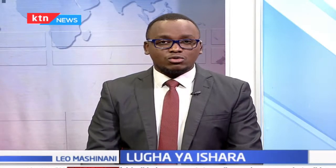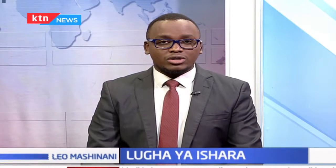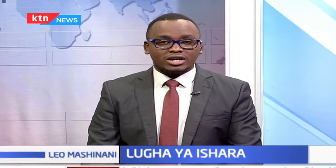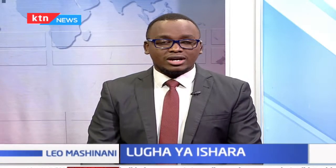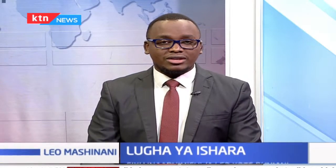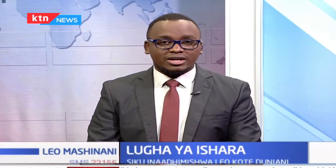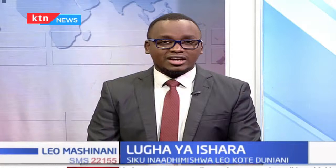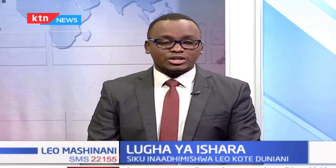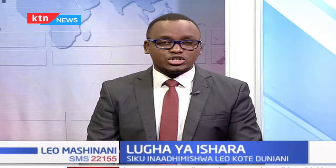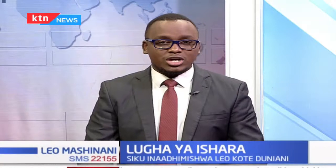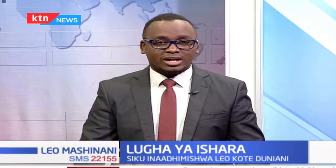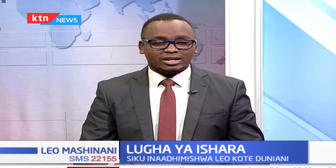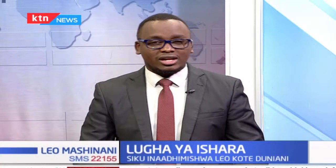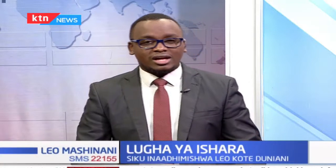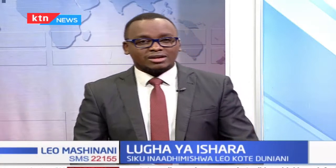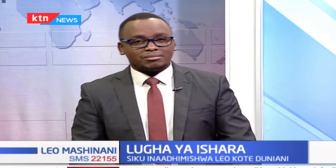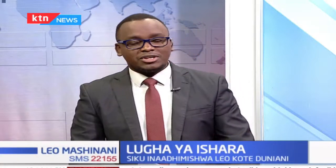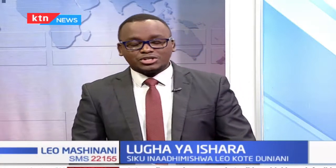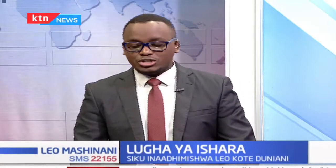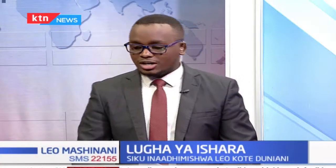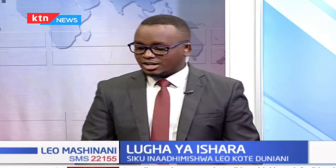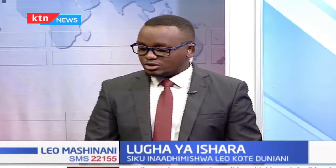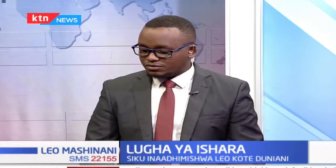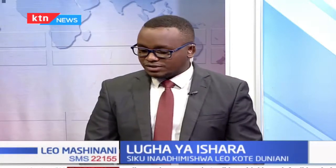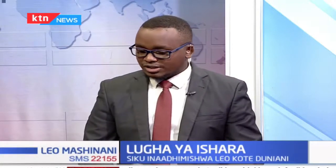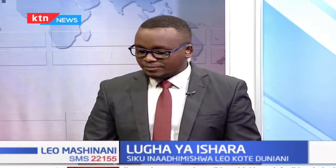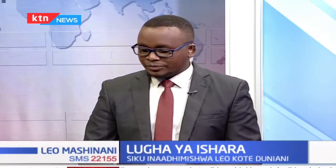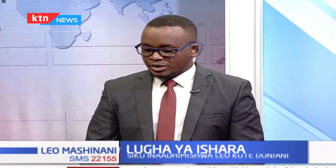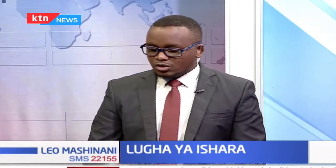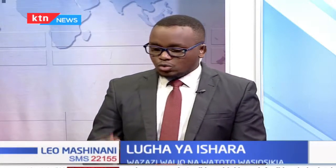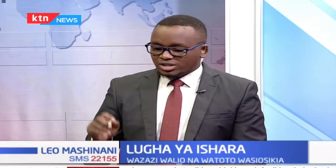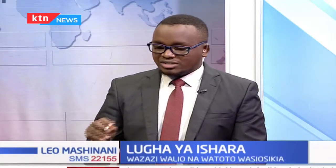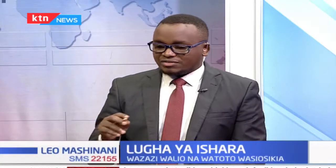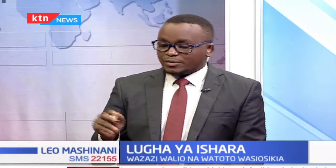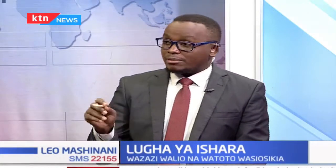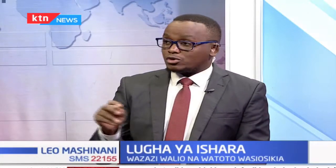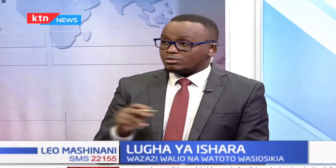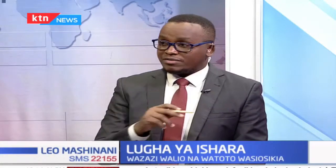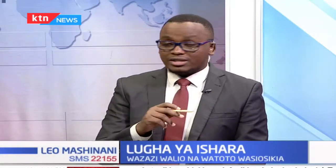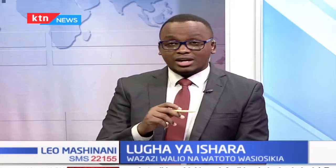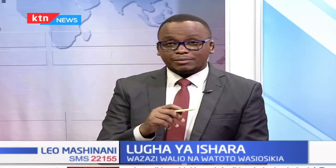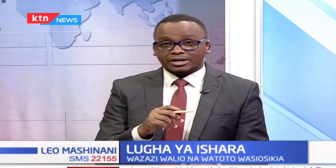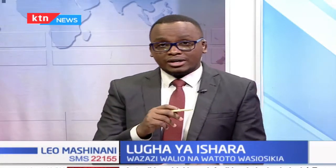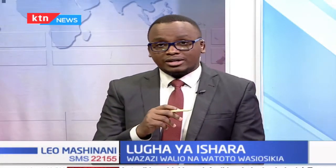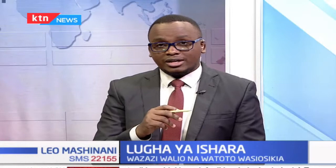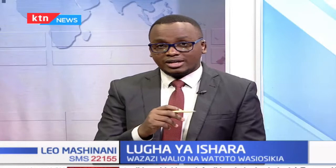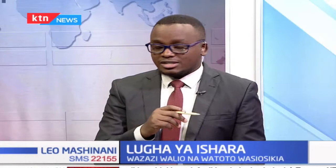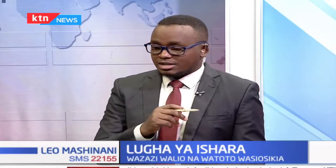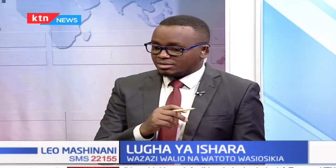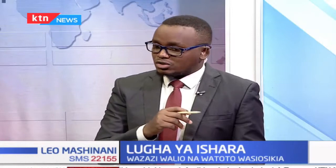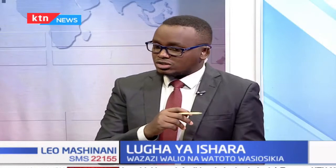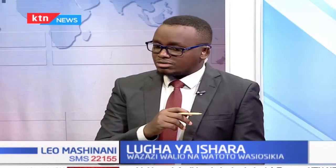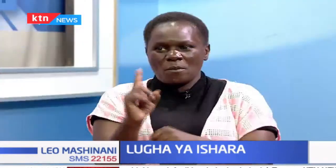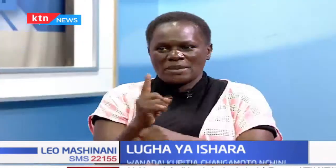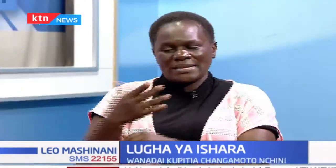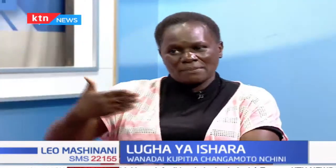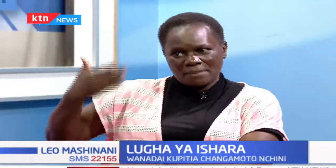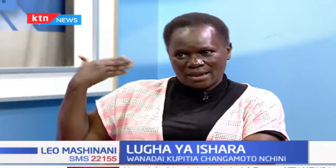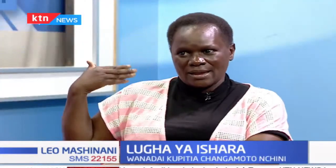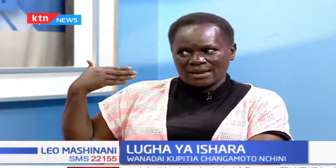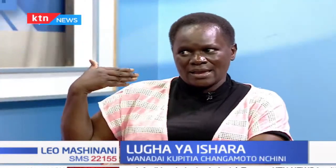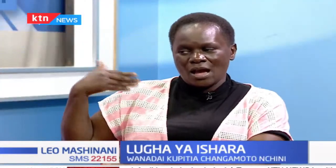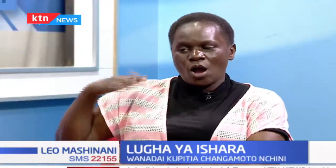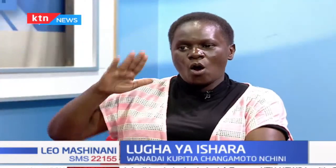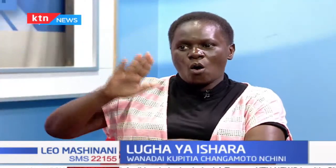kutumia lugha ya ishara. Na Merisha na Josephine, kuna taarifa moja ambayo tumeifanya hapa dakika chache ambazo zimepita,